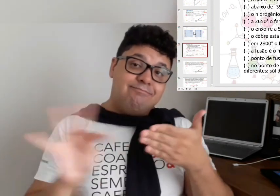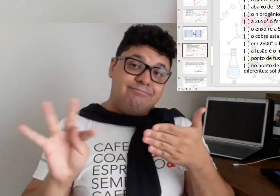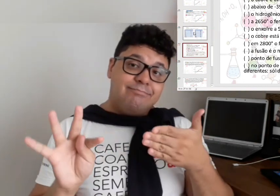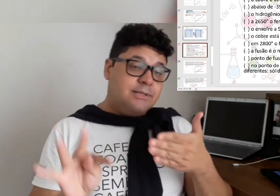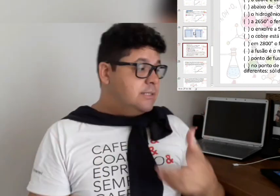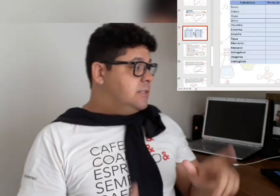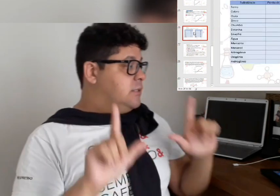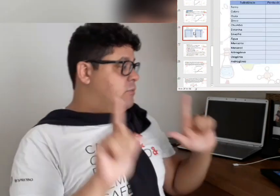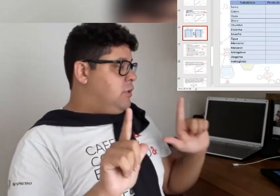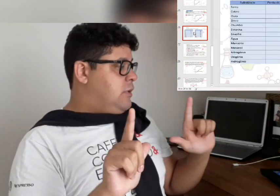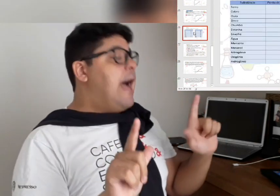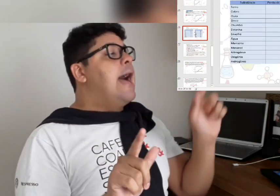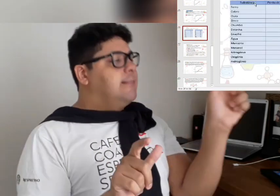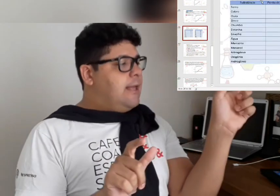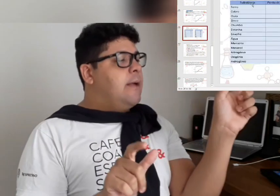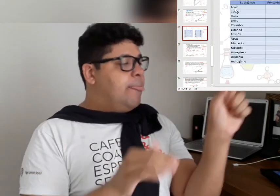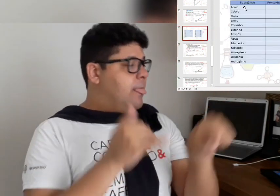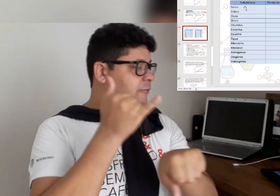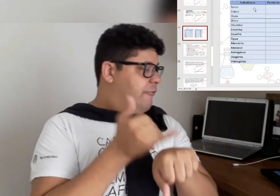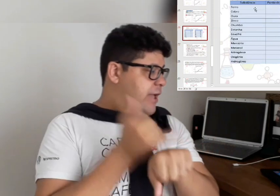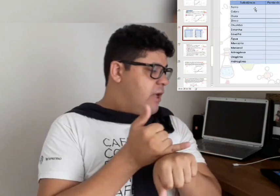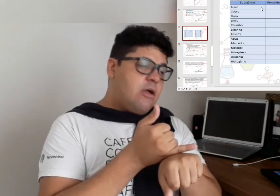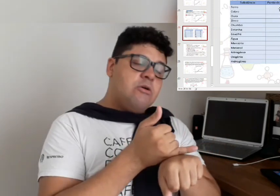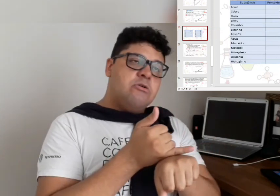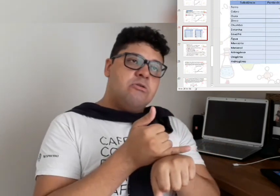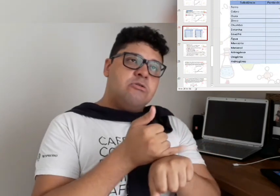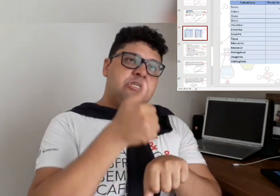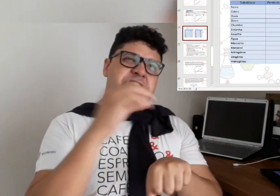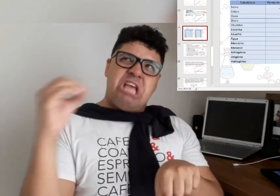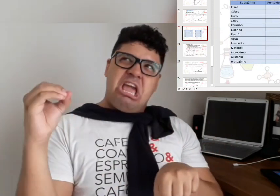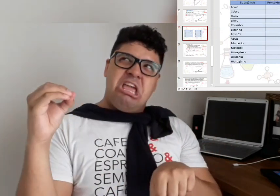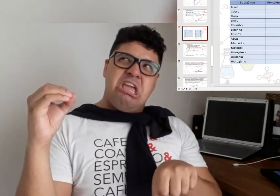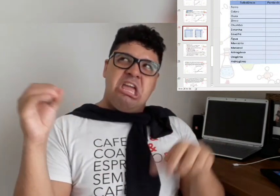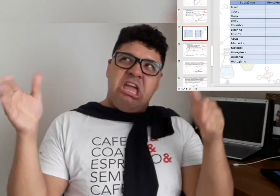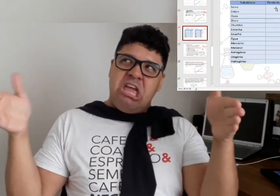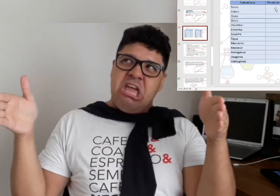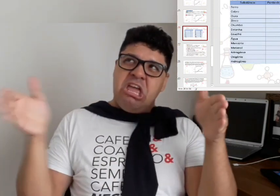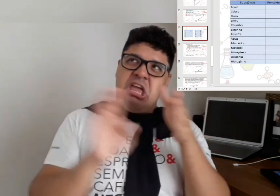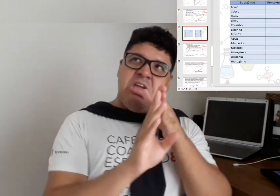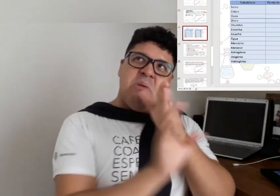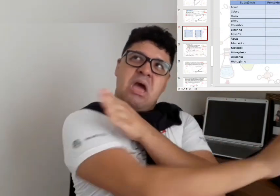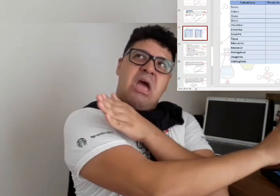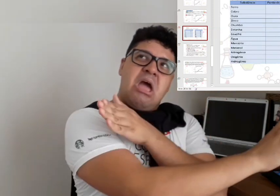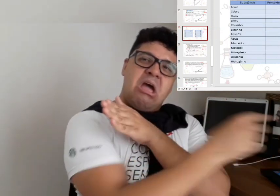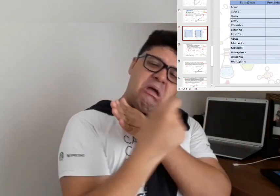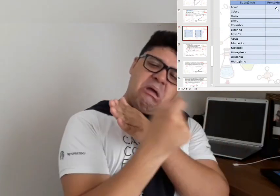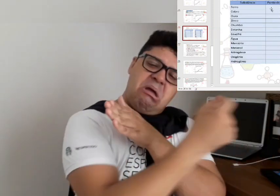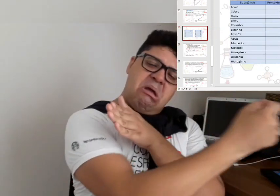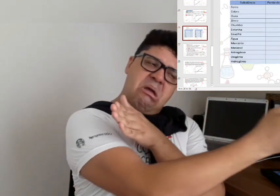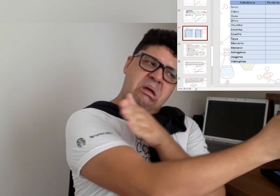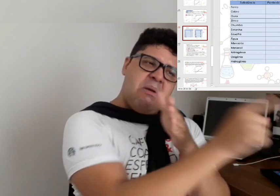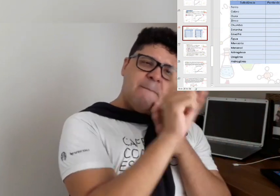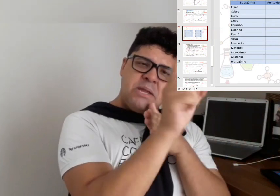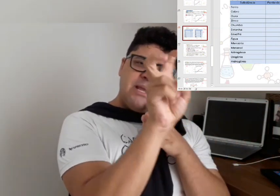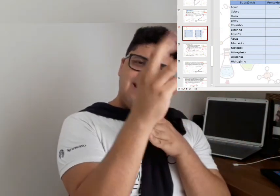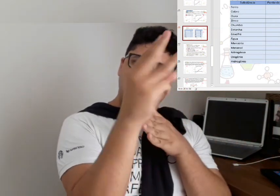na tabelinha. Ó, o ferro. 100 graus. 100 graus está onde aqui? 100 graus